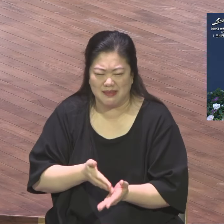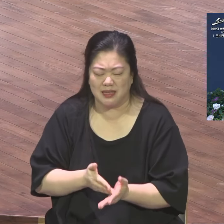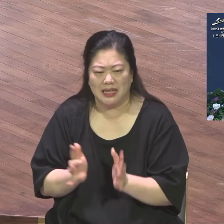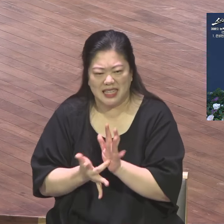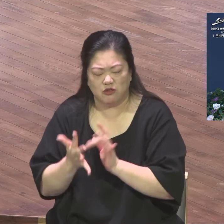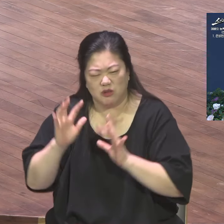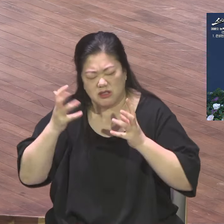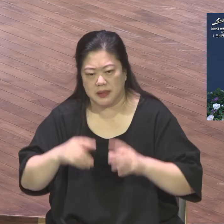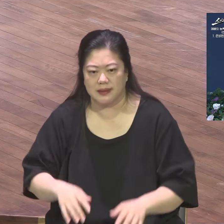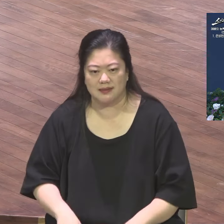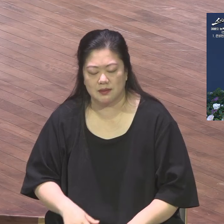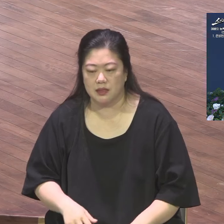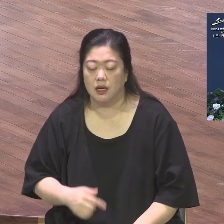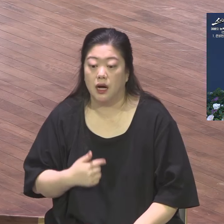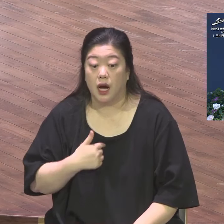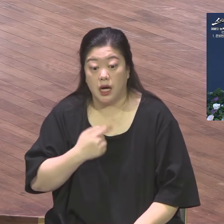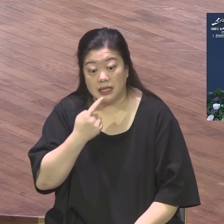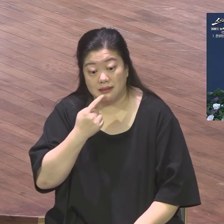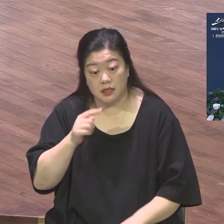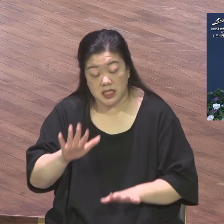그 자다 특송 안 했지. 제가 다